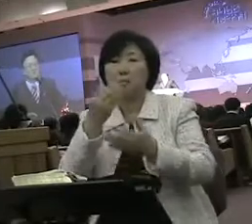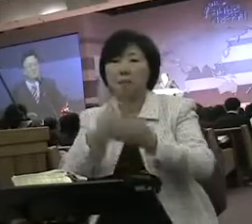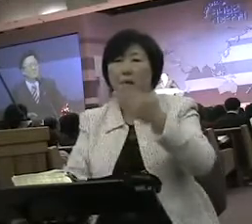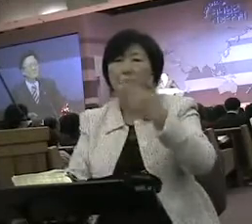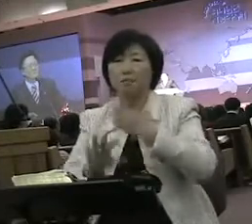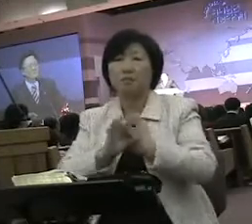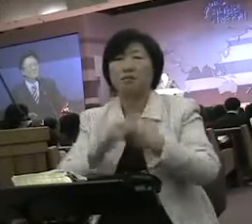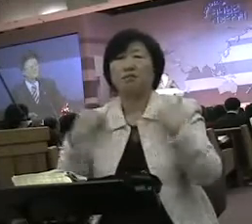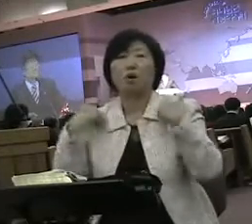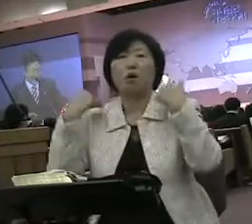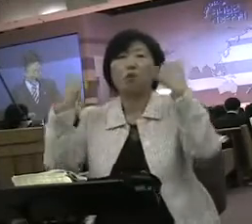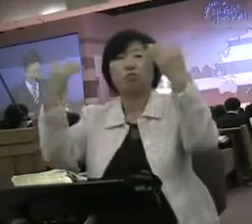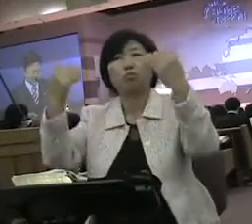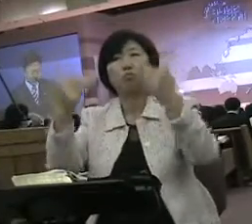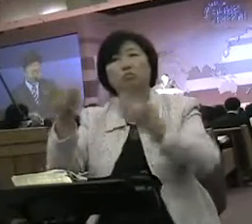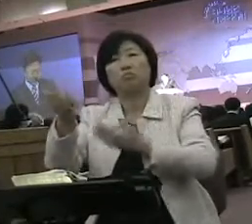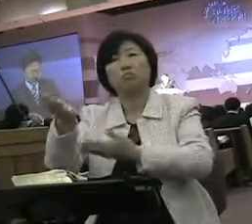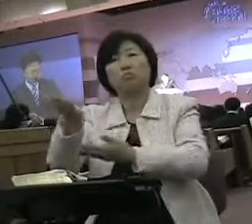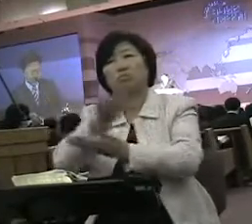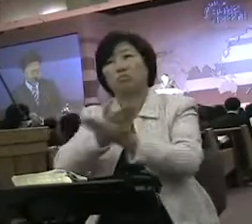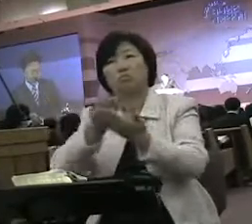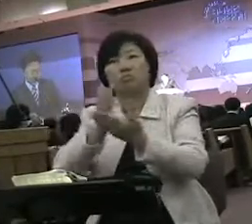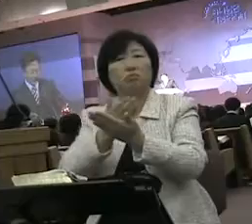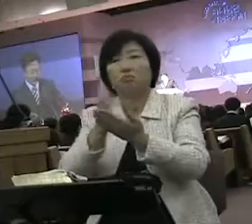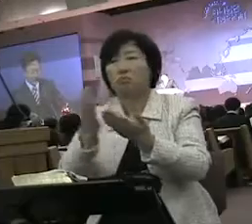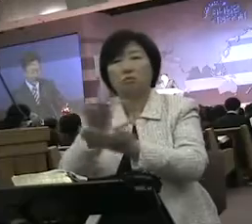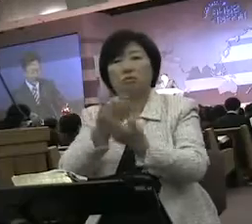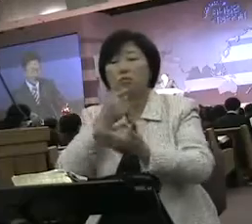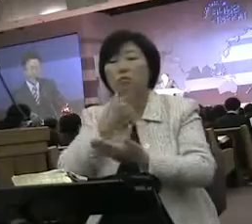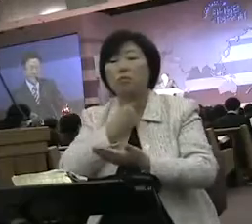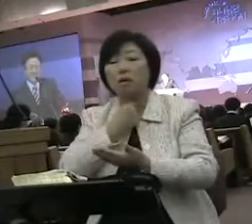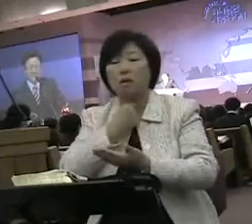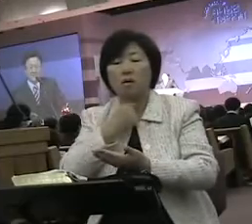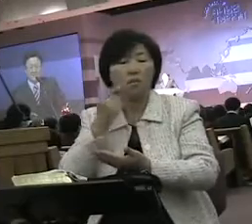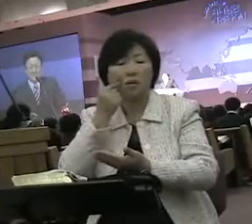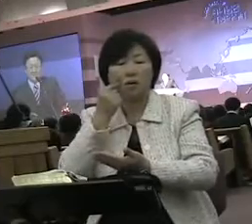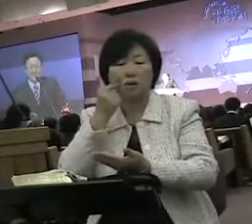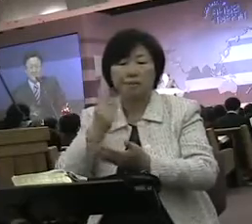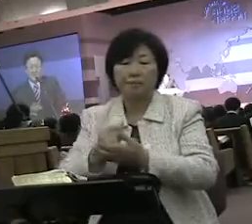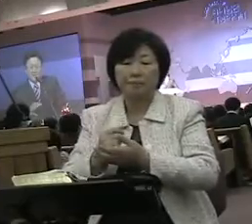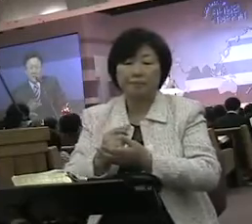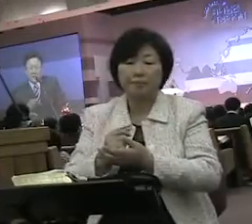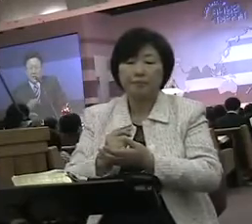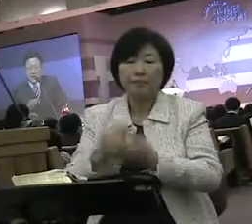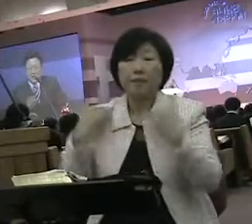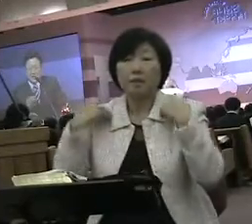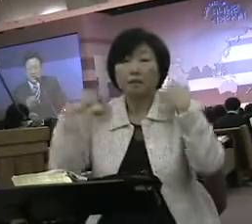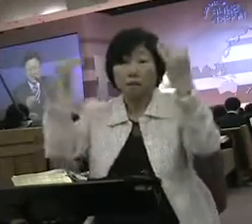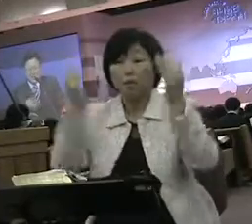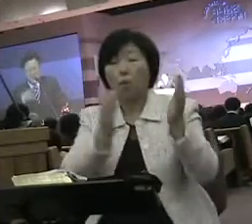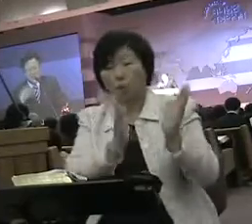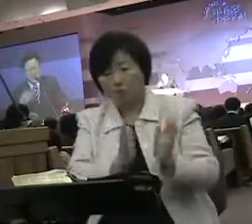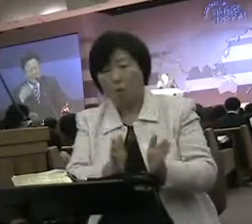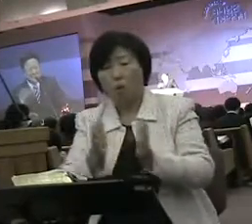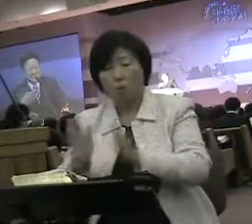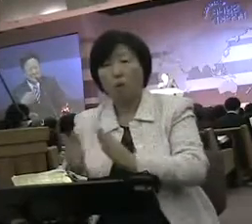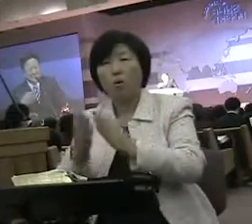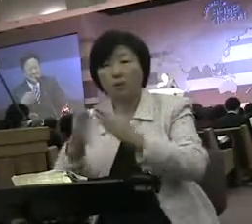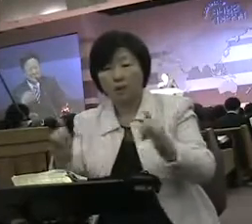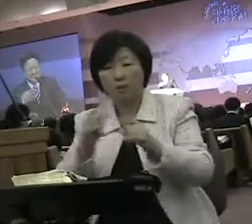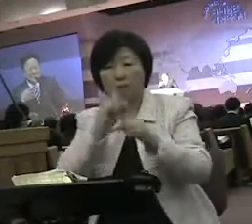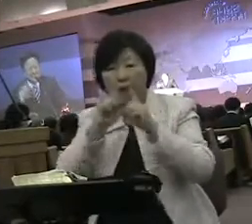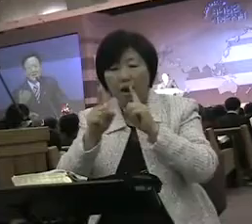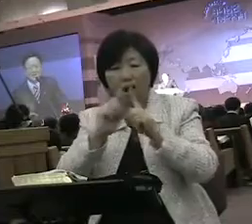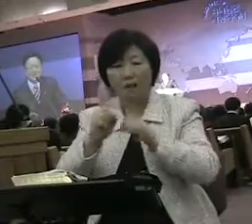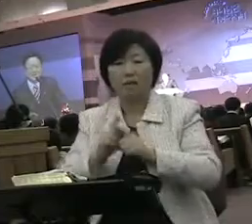없지요. 성숙한 사람은 말에 성숙된 사람입니다. 이 성숙의 과정에 따라서요, 사람이 말하는